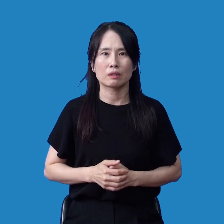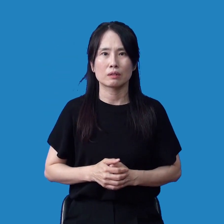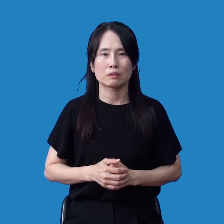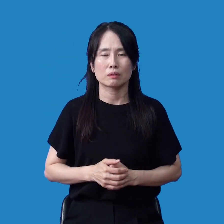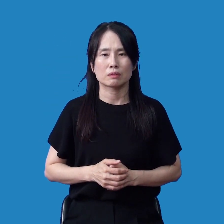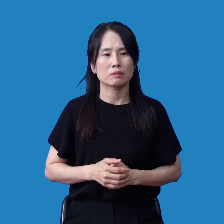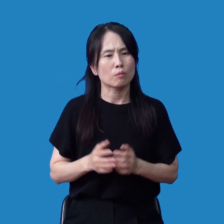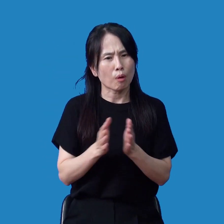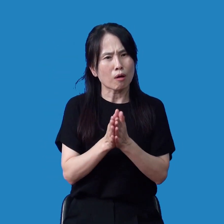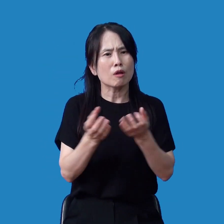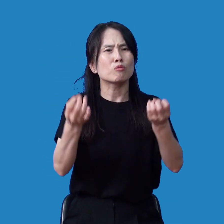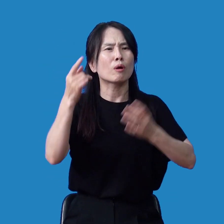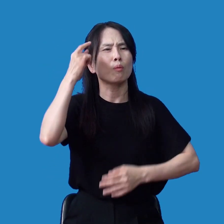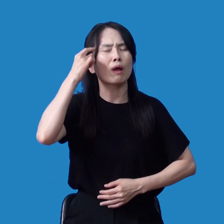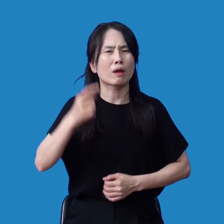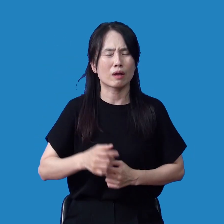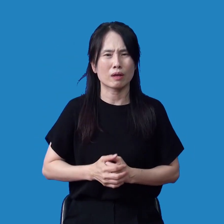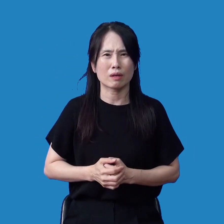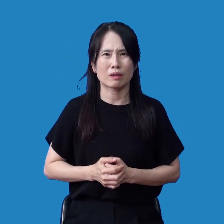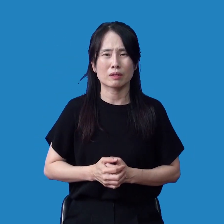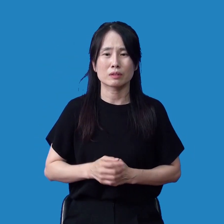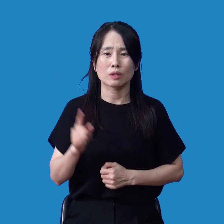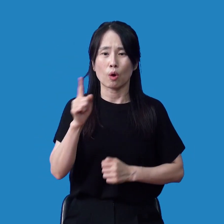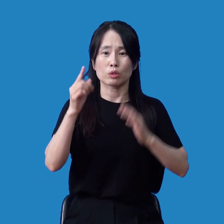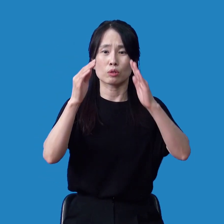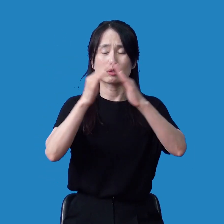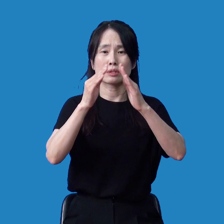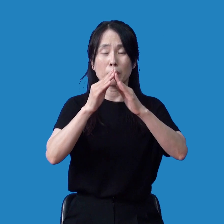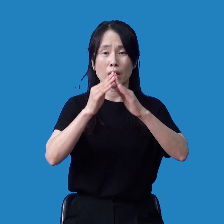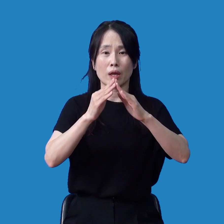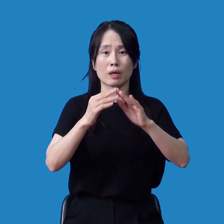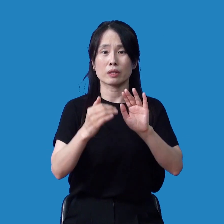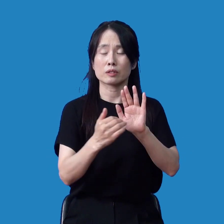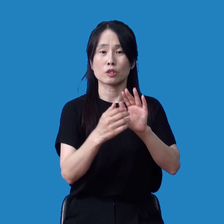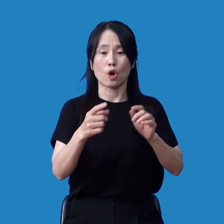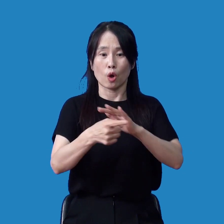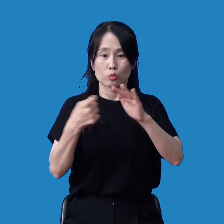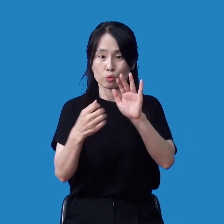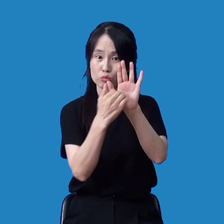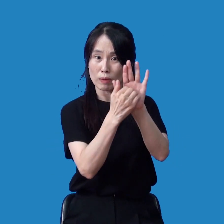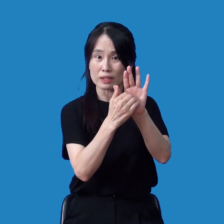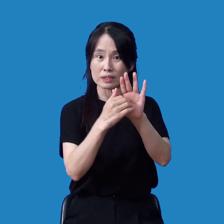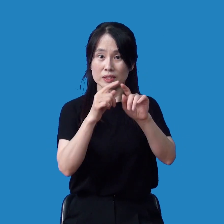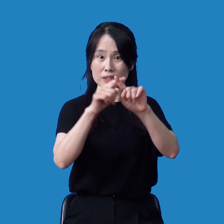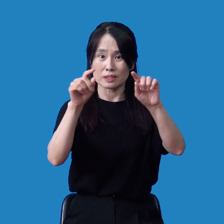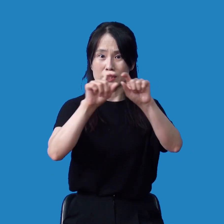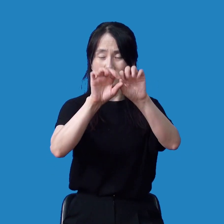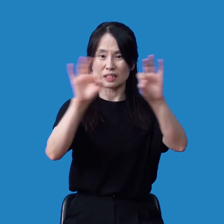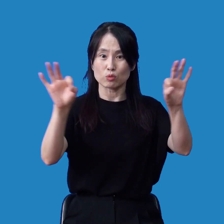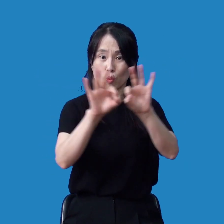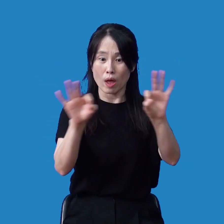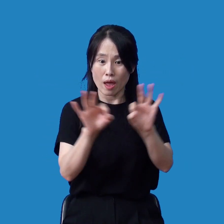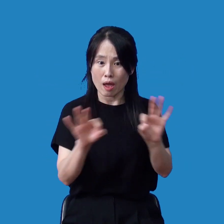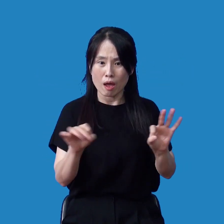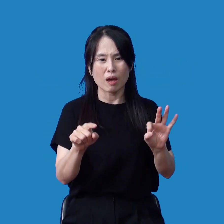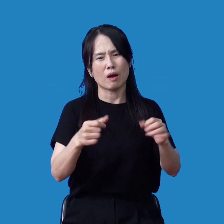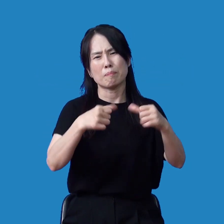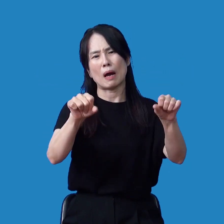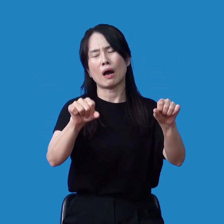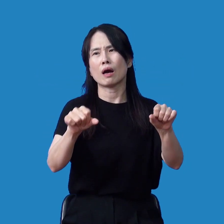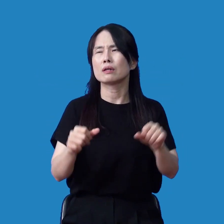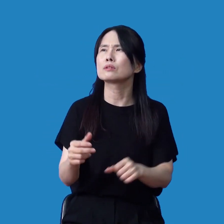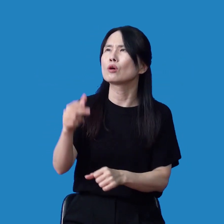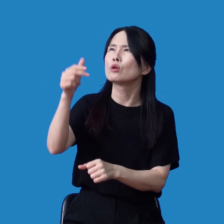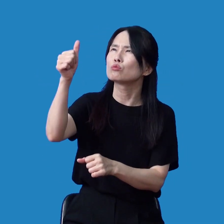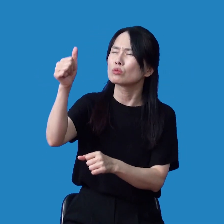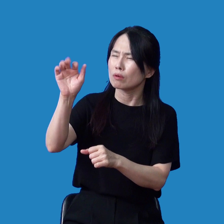어떤 집에 방범창이 낡아서 떨어져 나갔는데 세입자가 주인에게 연락을 해서 좀 고쳐달라고 했습니다. 주인이 어느